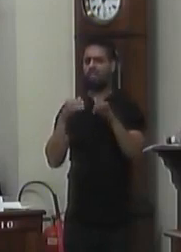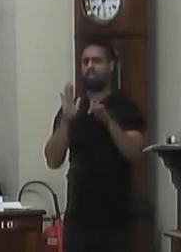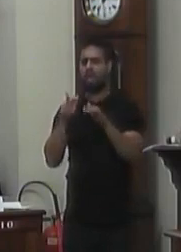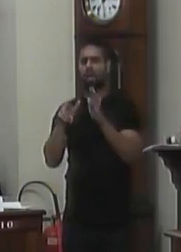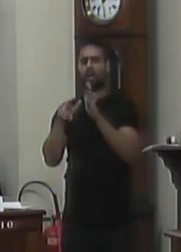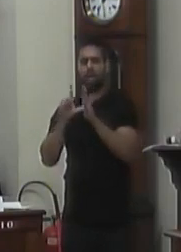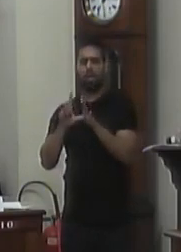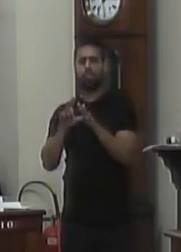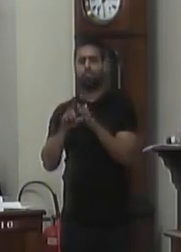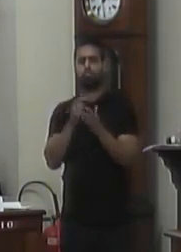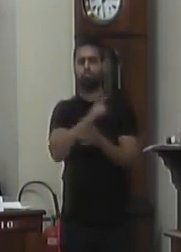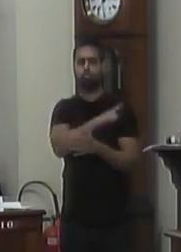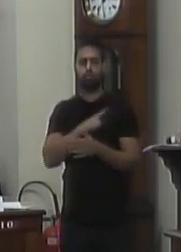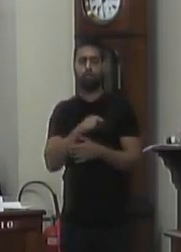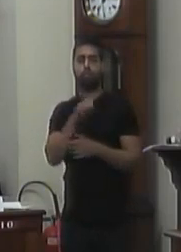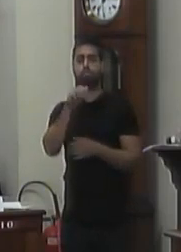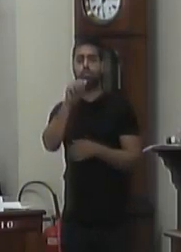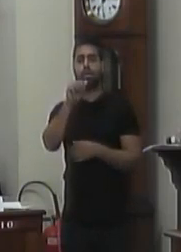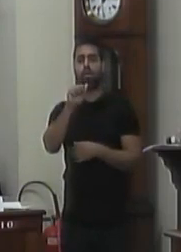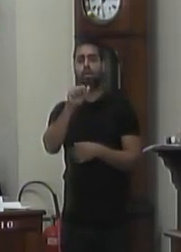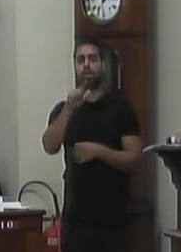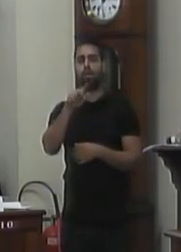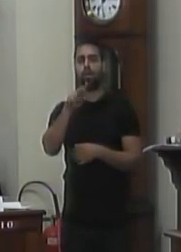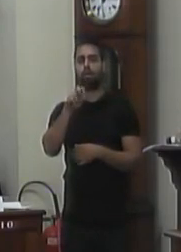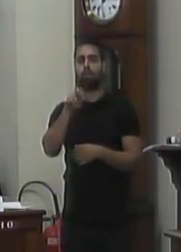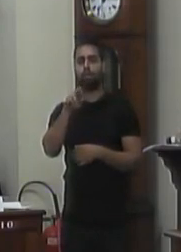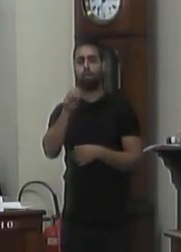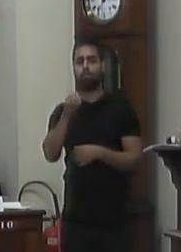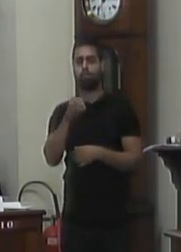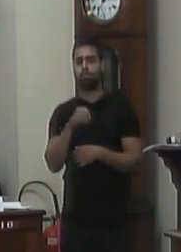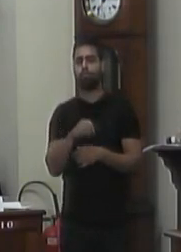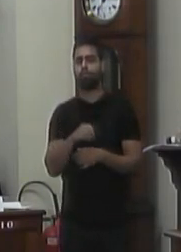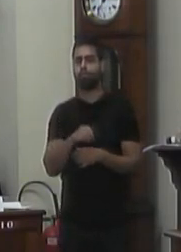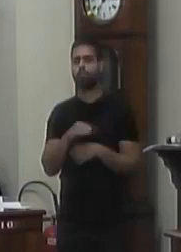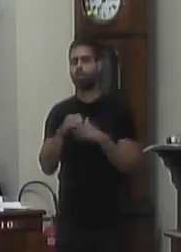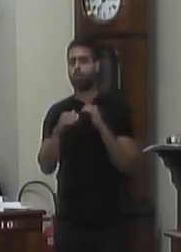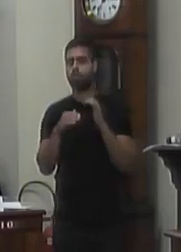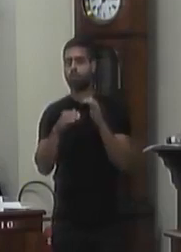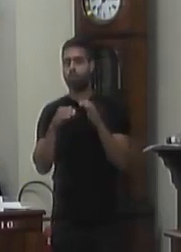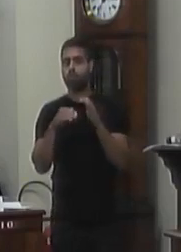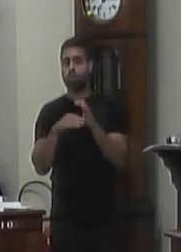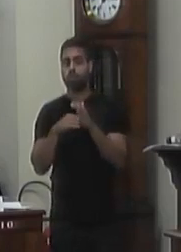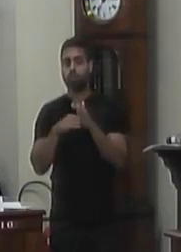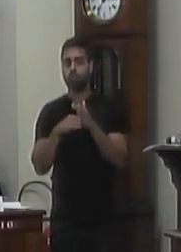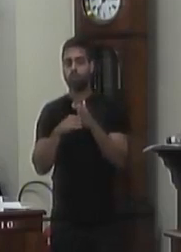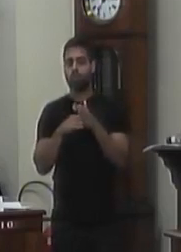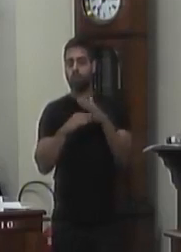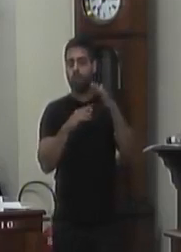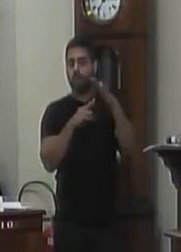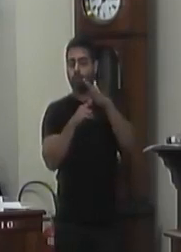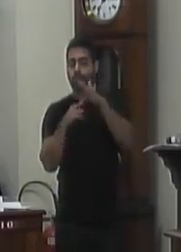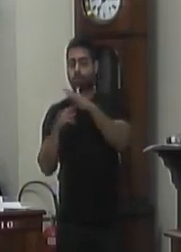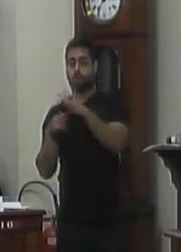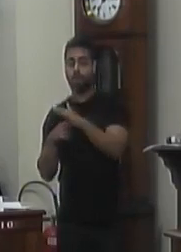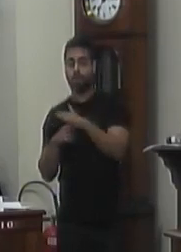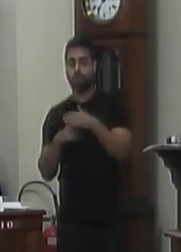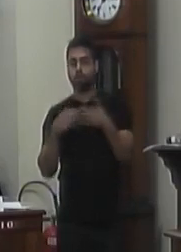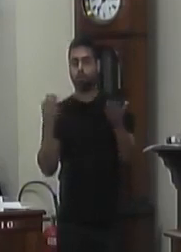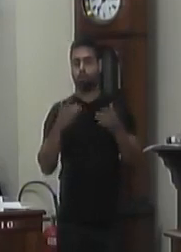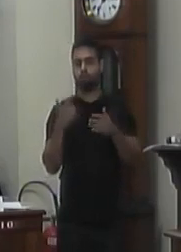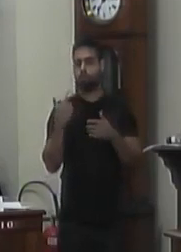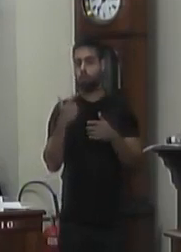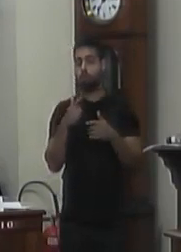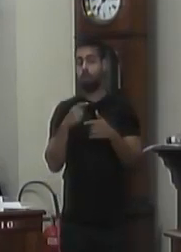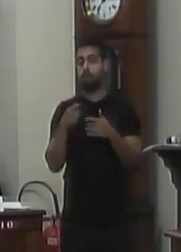Cabral, naquela época já tinha um estimativo que todas as plataformas de rodoviária do município, que hoje não cobra taxa